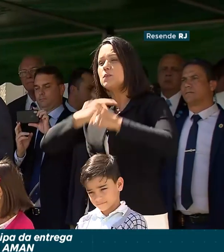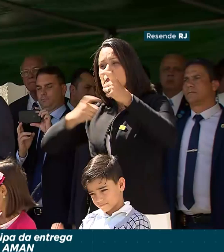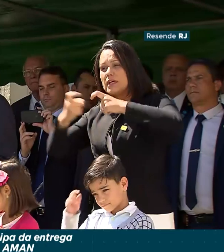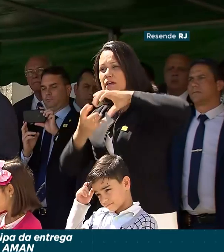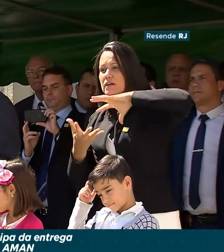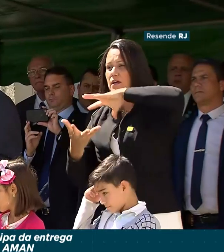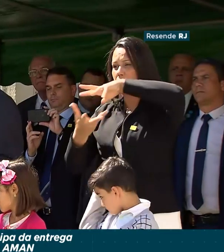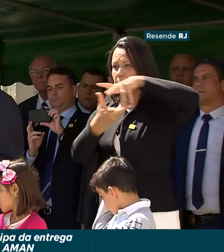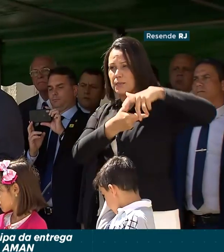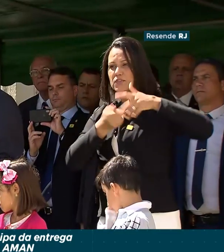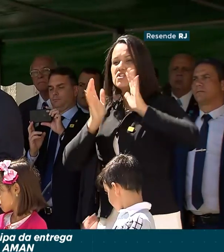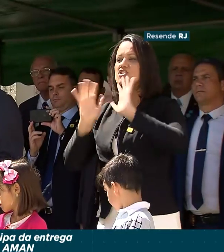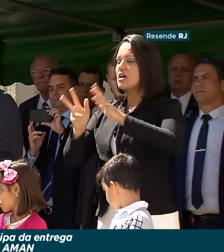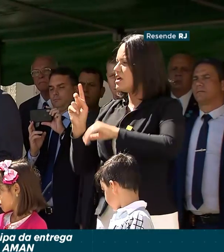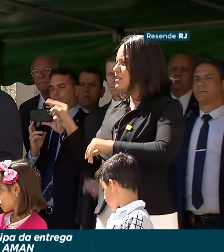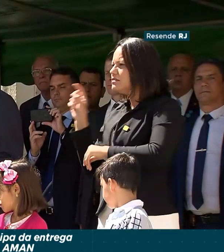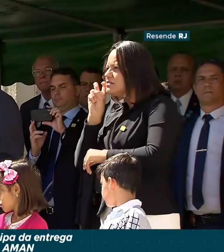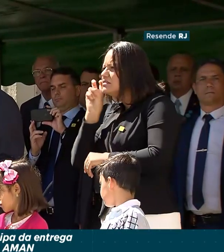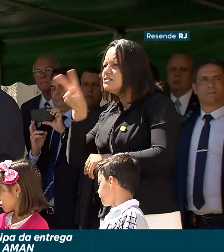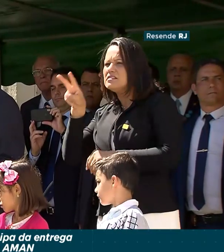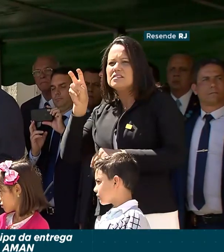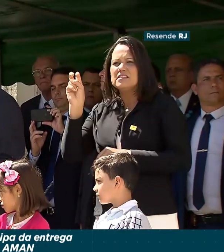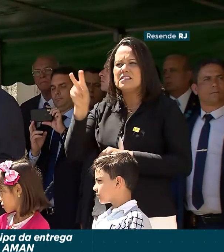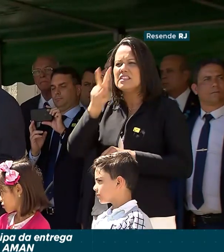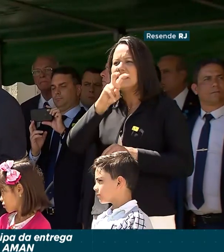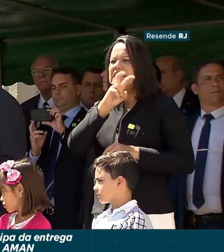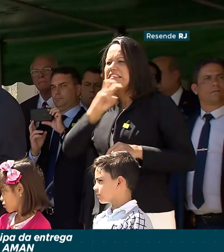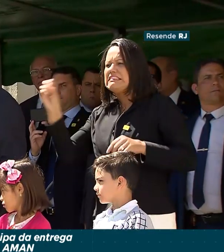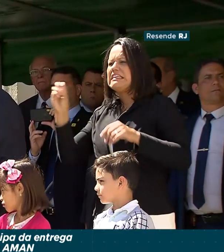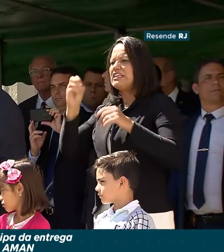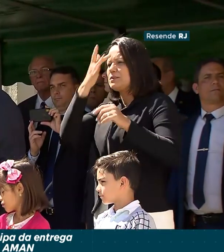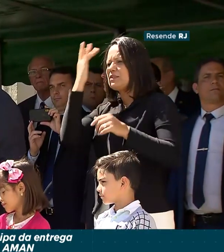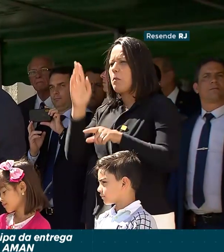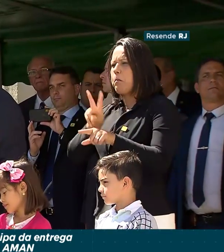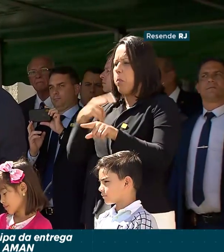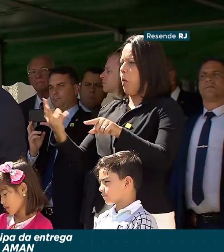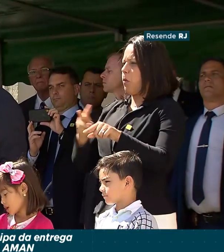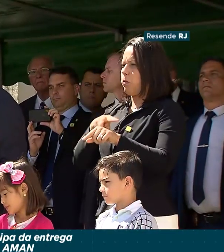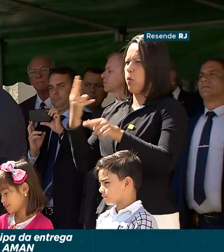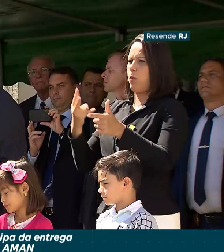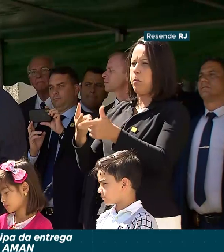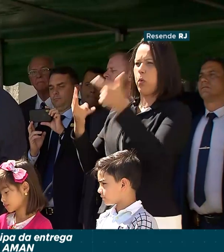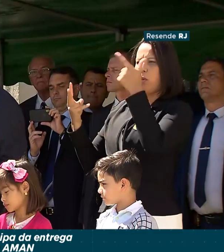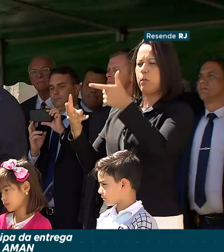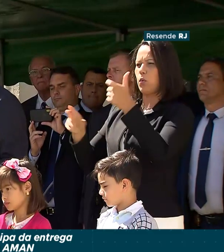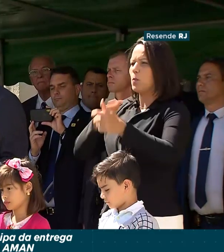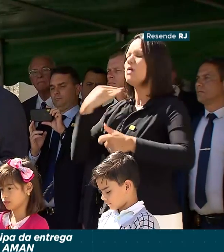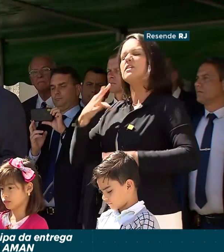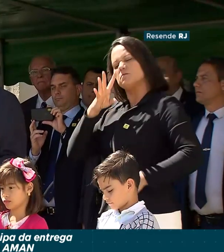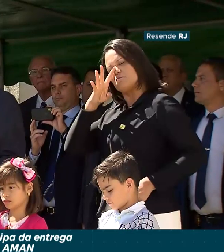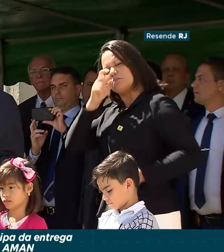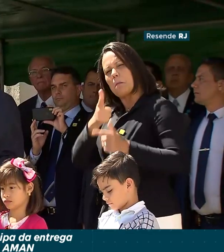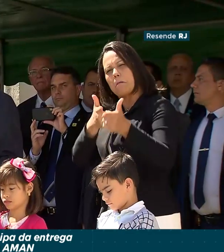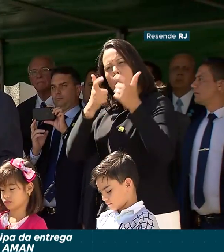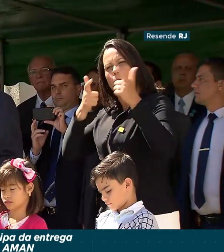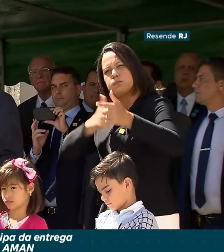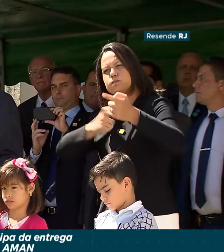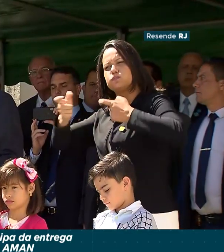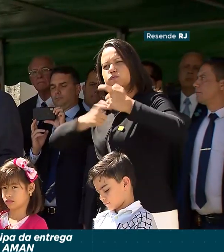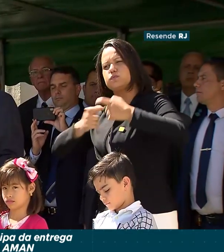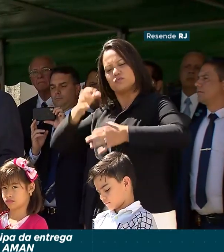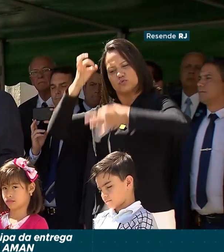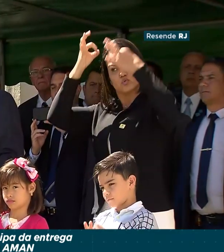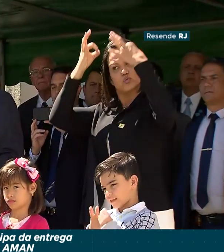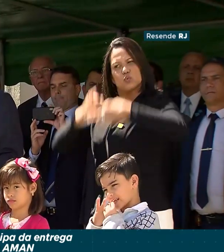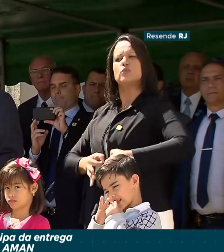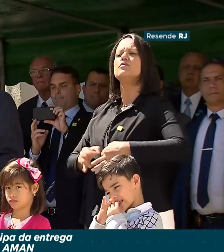Mundial, onde viu quase 500 colegas teus tombarem, mas lutar por uma causa